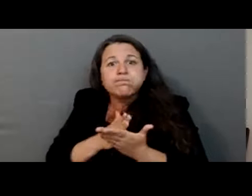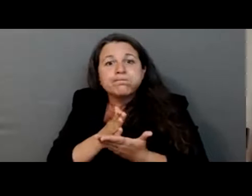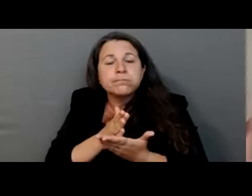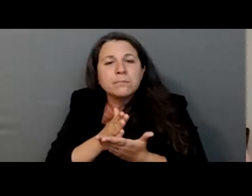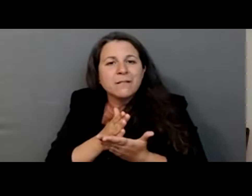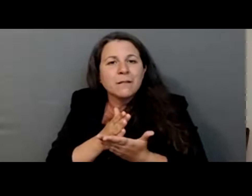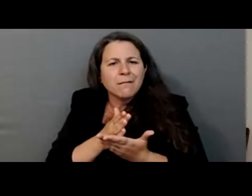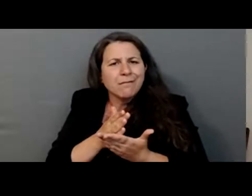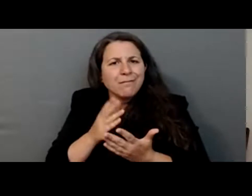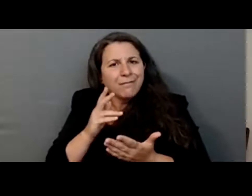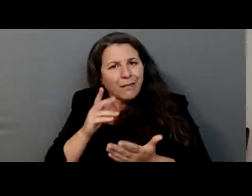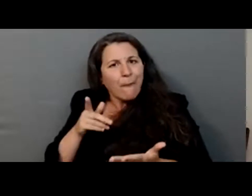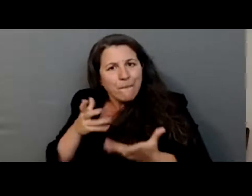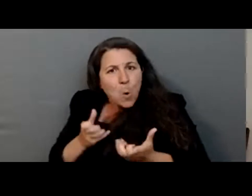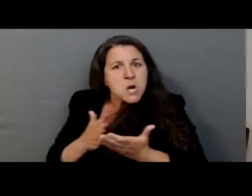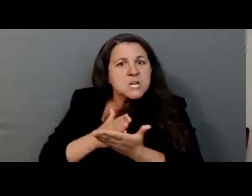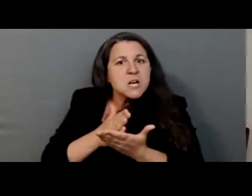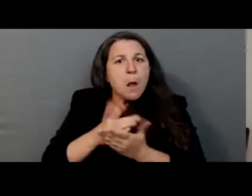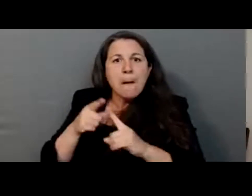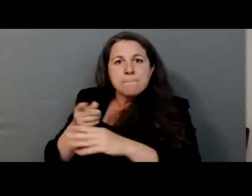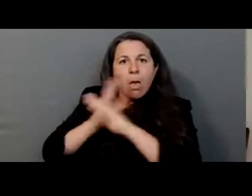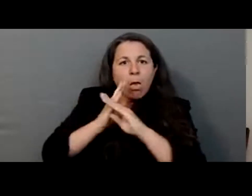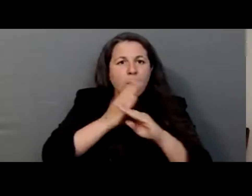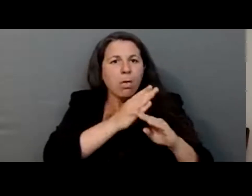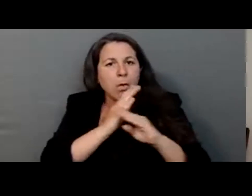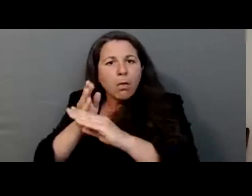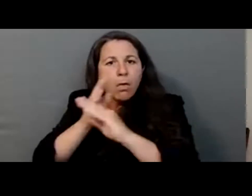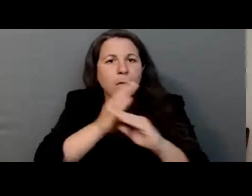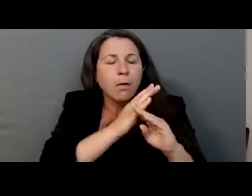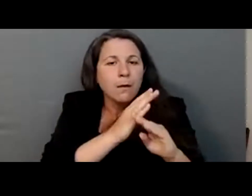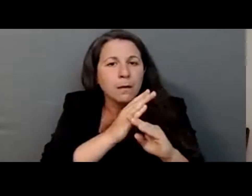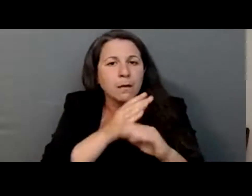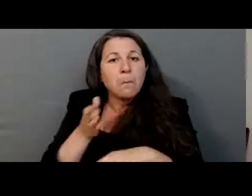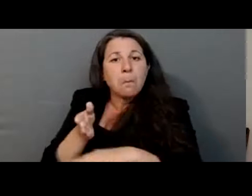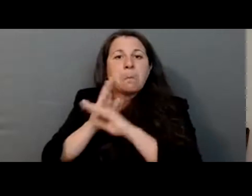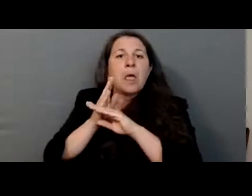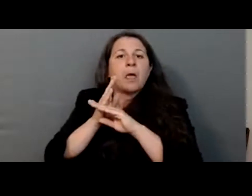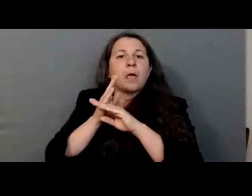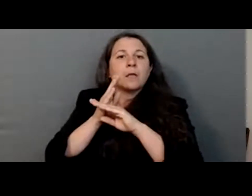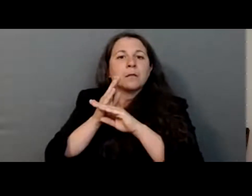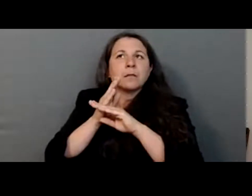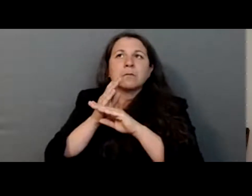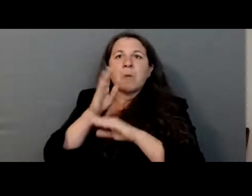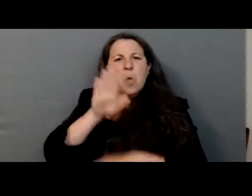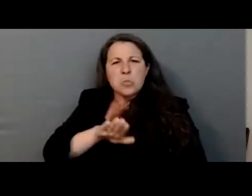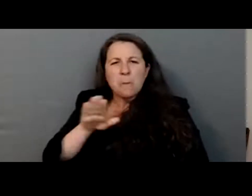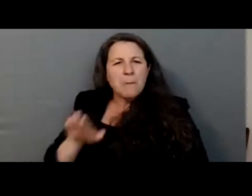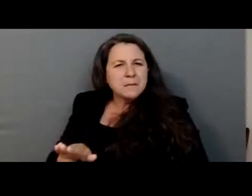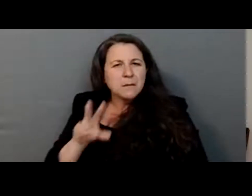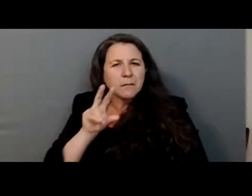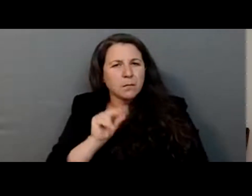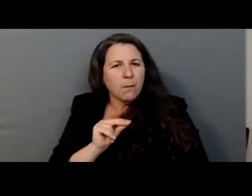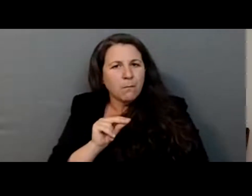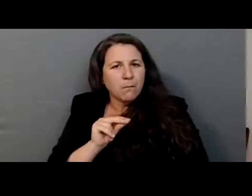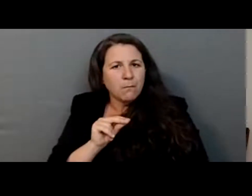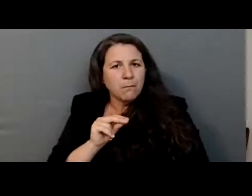empêchés par toutes sortes de contraintes extérieures qui, elles, ne tombent pas du ciel. Et ça, je pense que c'était le plus important pour nous à démontrer,